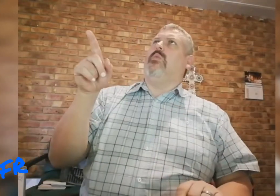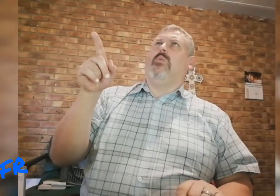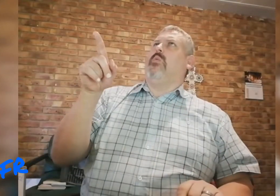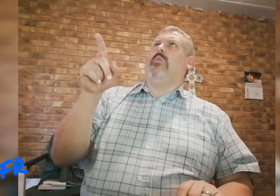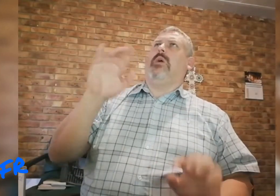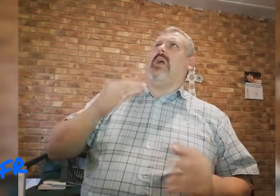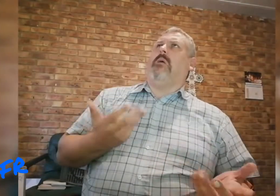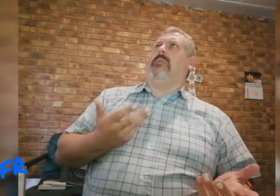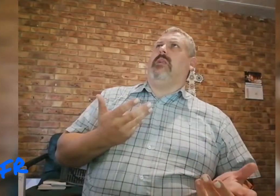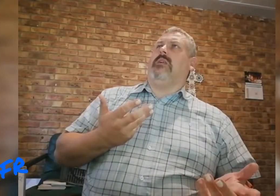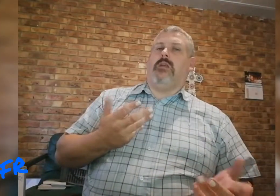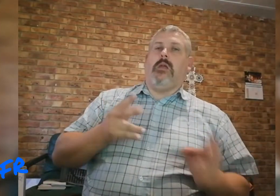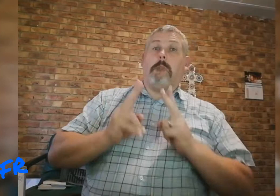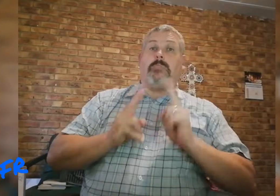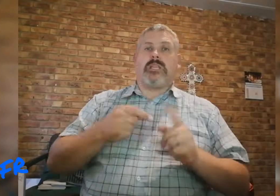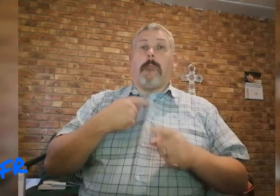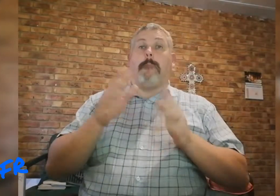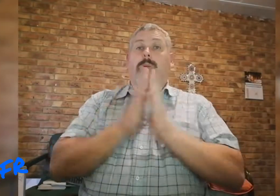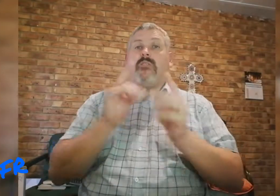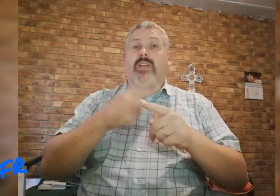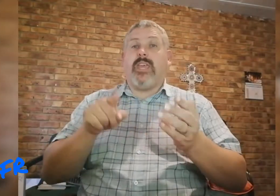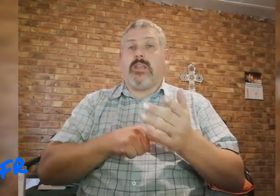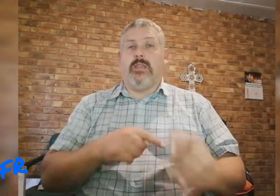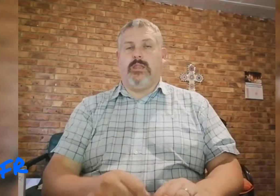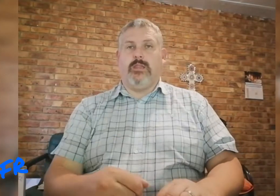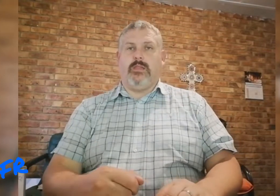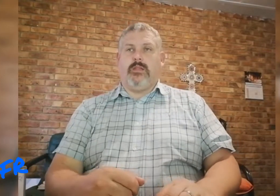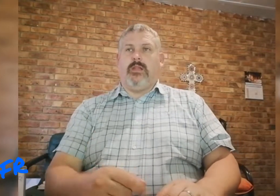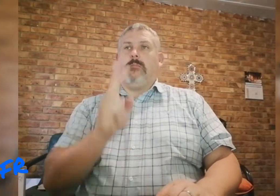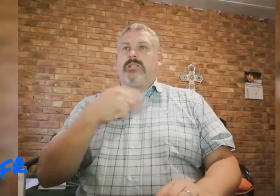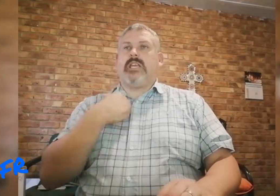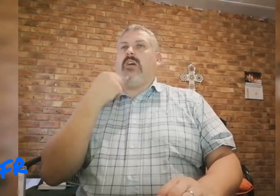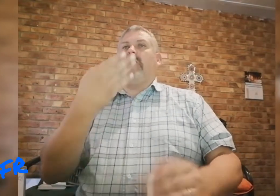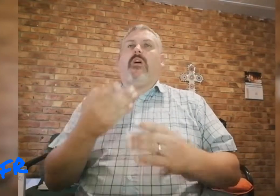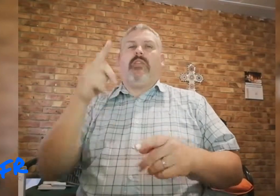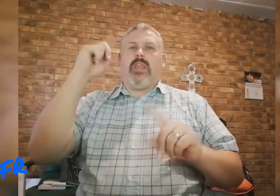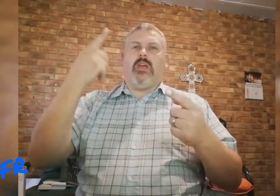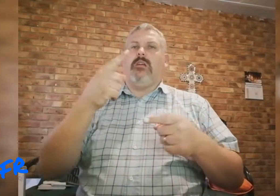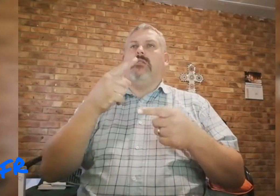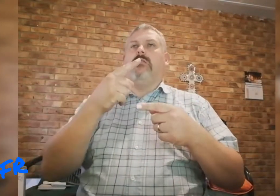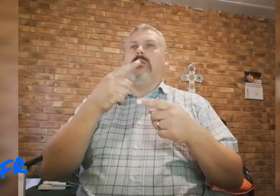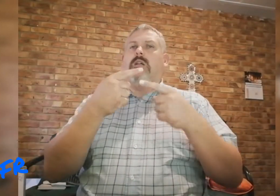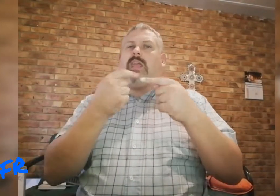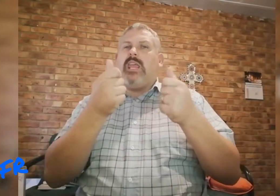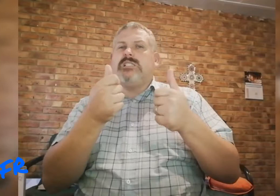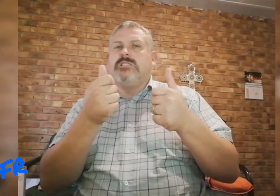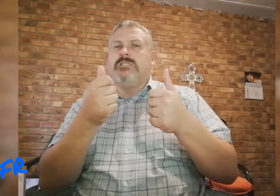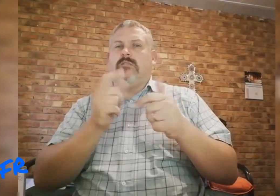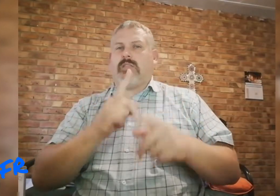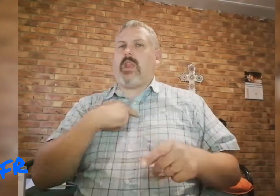nou, help nie. Miskien bid verkeerd. miskien ek vra vir die Heer iets dat my